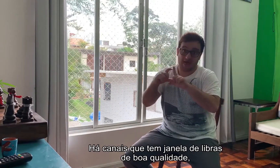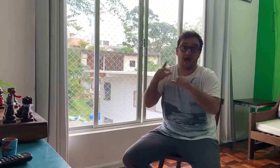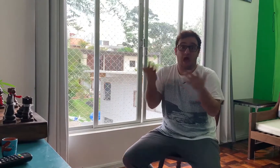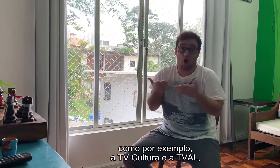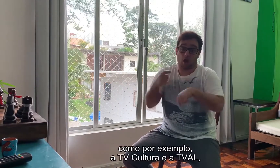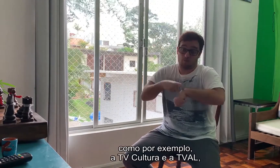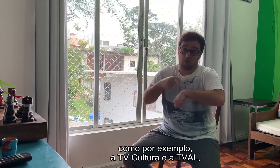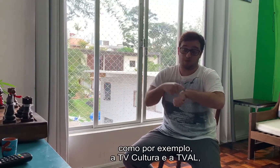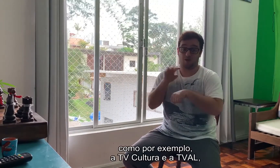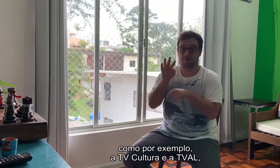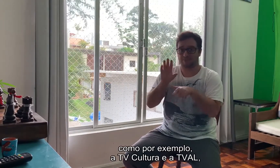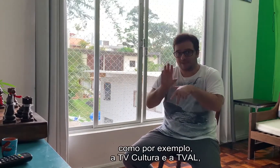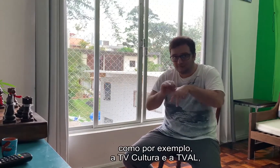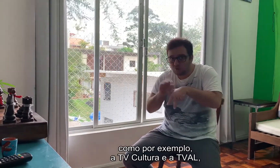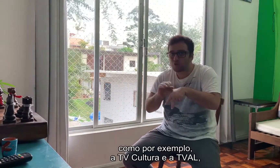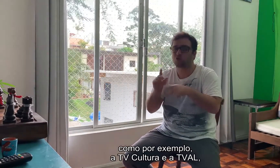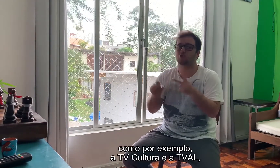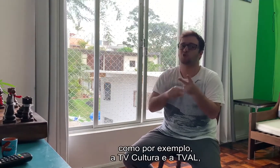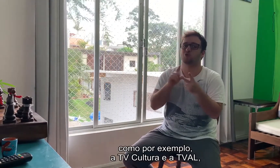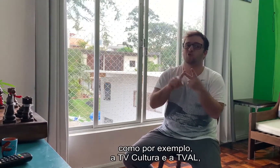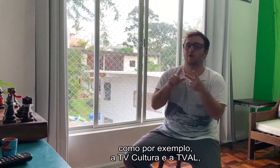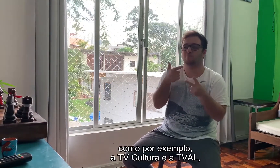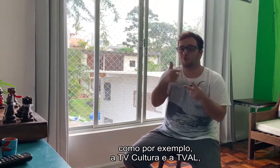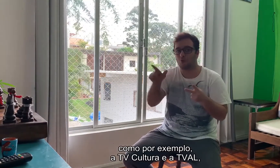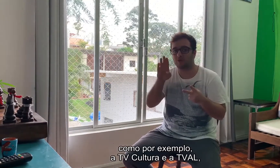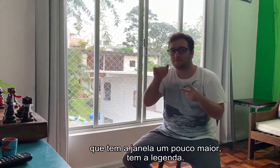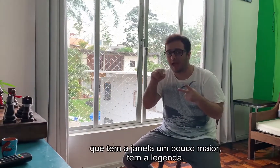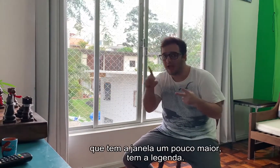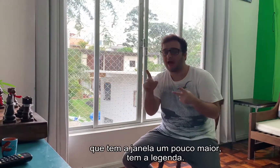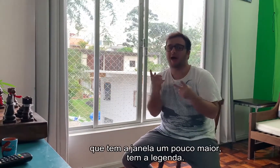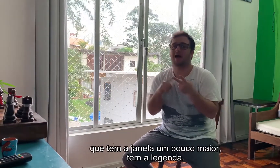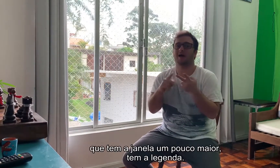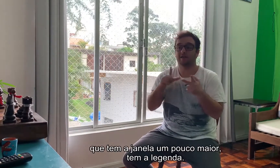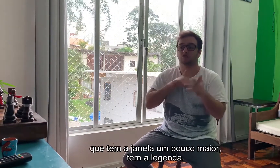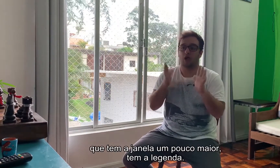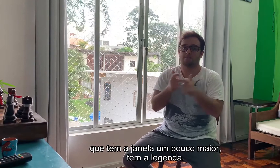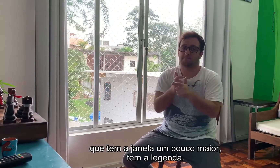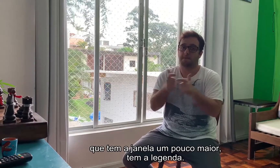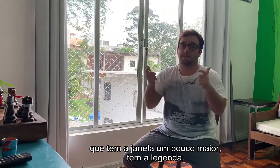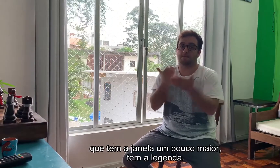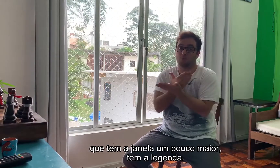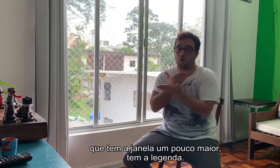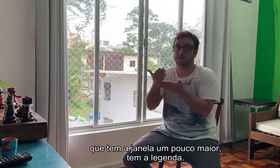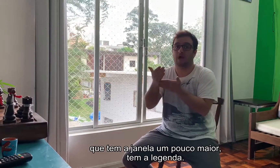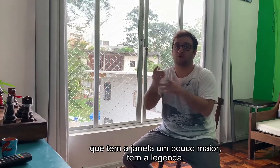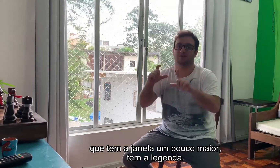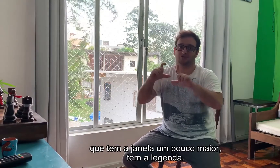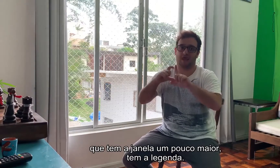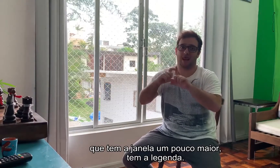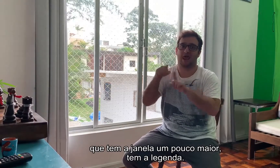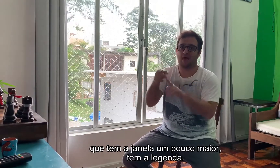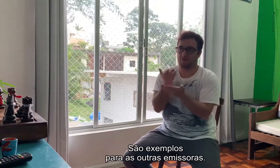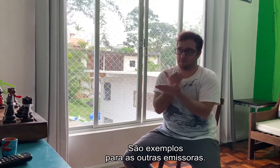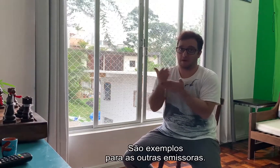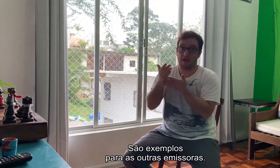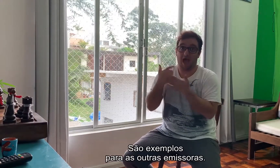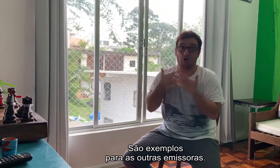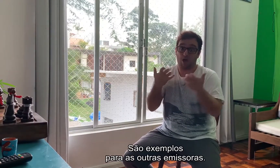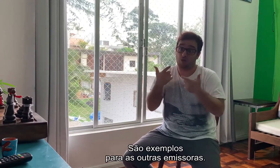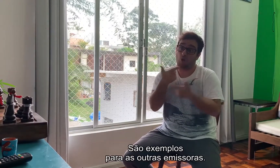boa qualidade como por exemplo a TV Cultura EA TV ao que tem a janela um pouco maior tem a legenda são